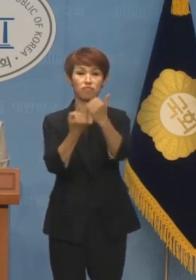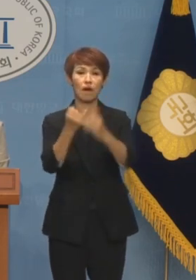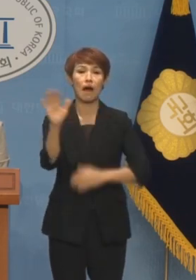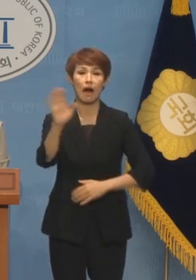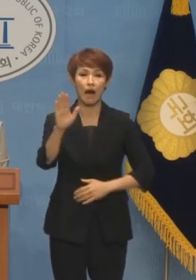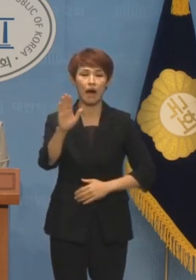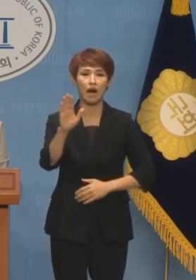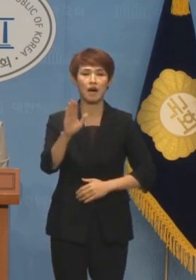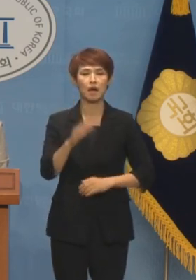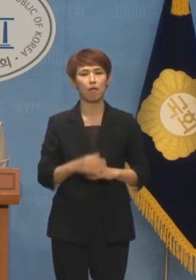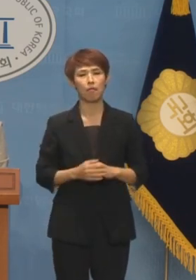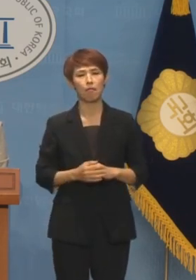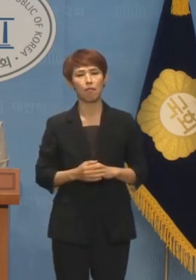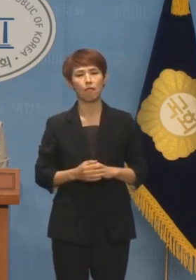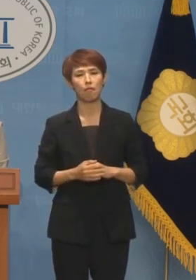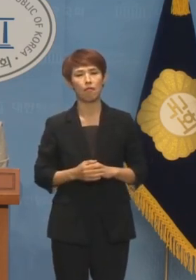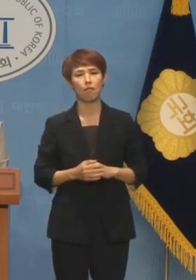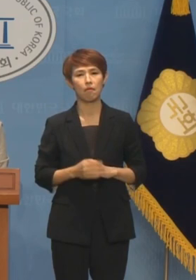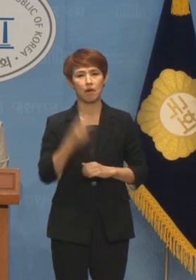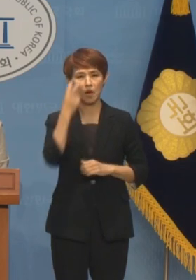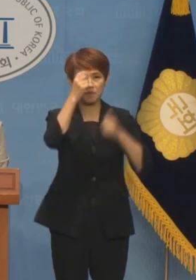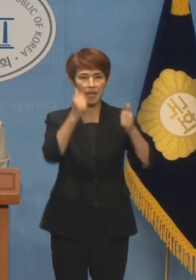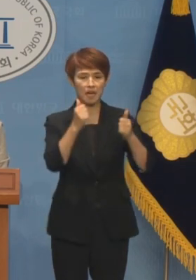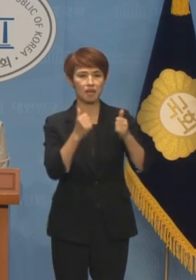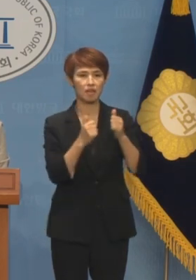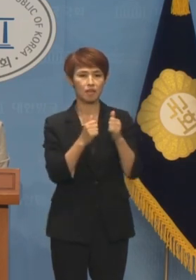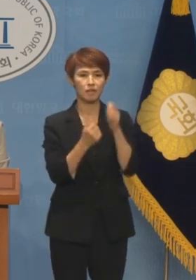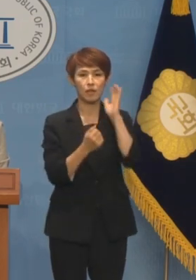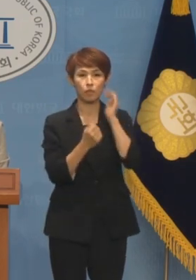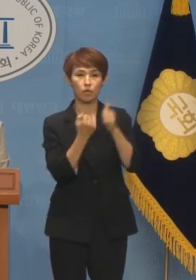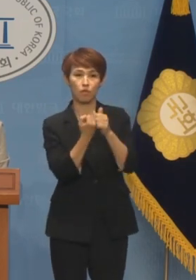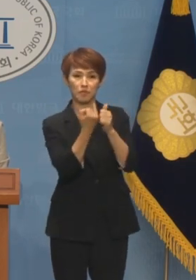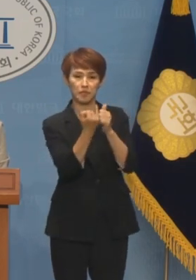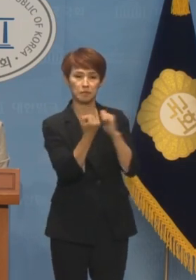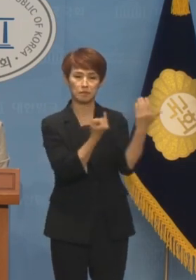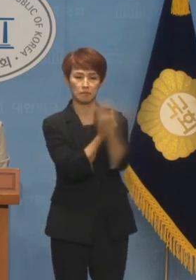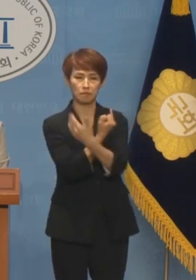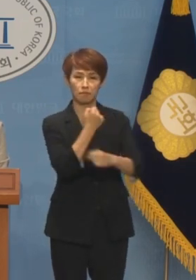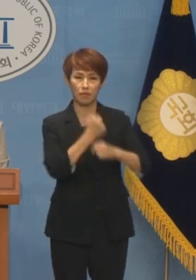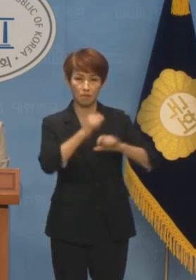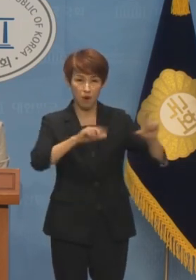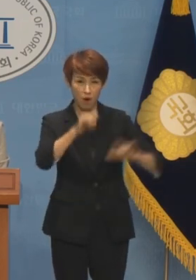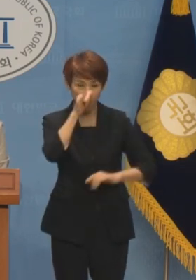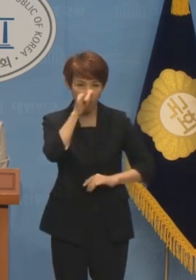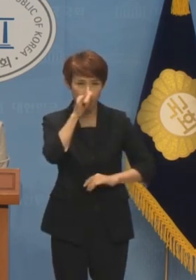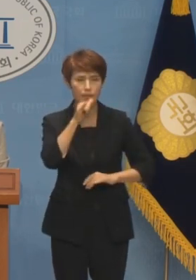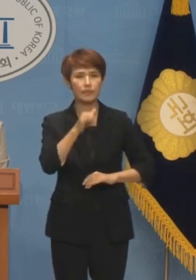않는 찐윤 방탄검찰을 만들었다는 자신감의 표출입니다.